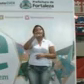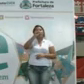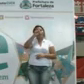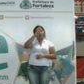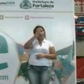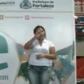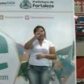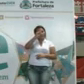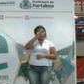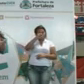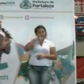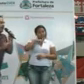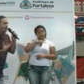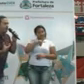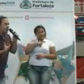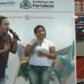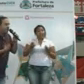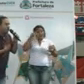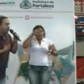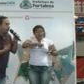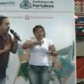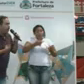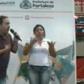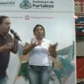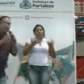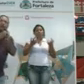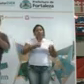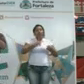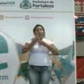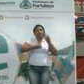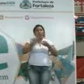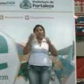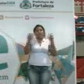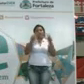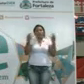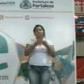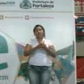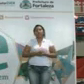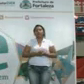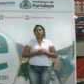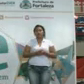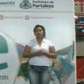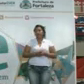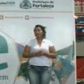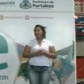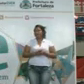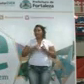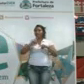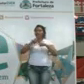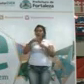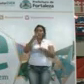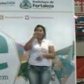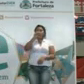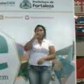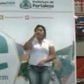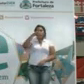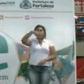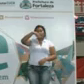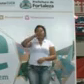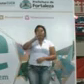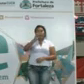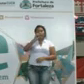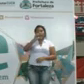métricas. Então ele exigia essa perfeição do poema. Parnasianismo vai embora, lá vem o simbolismo